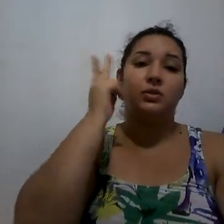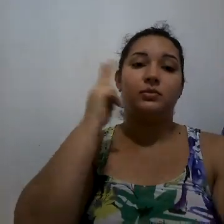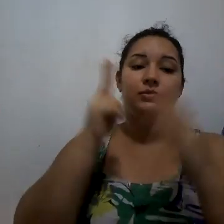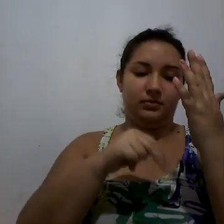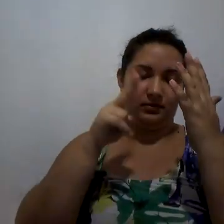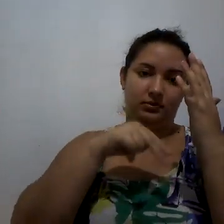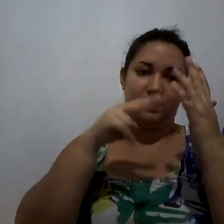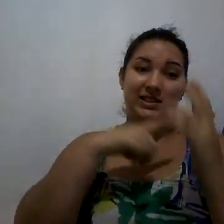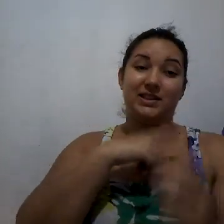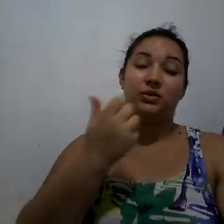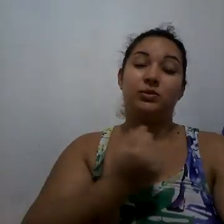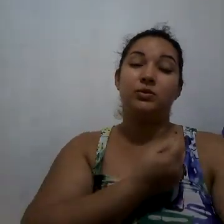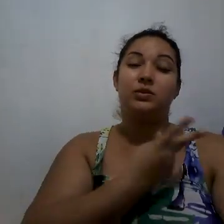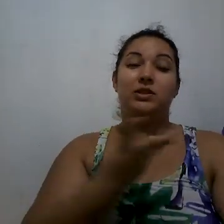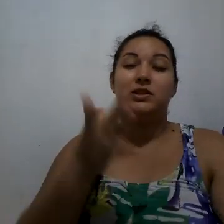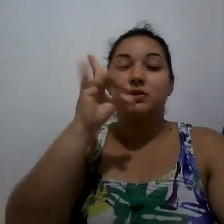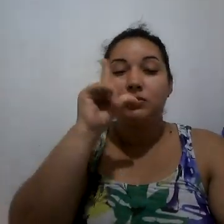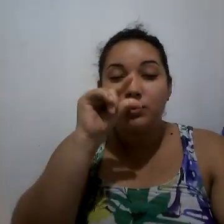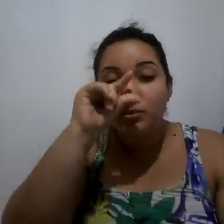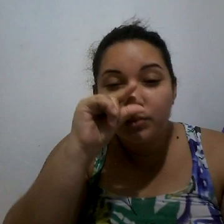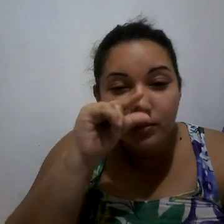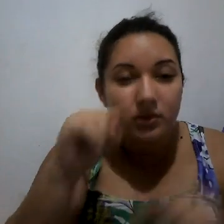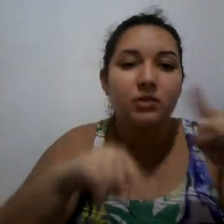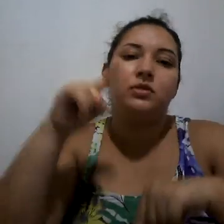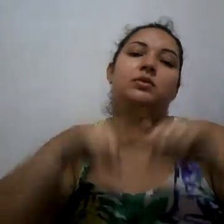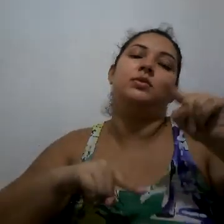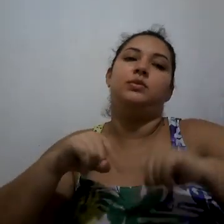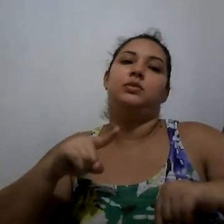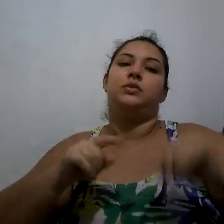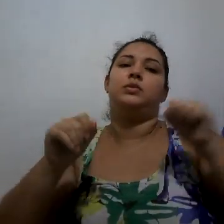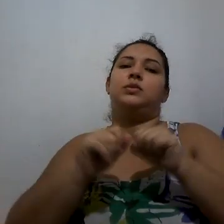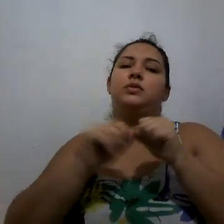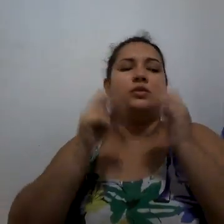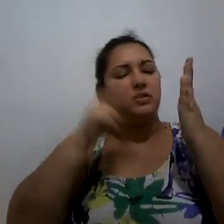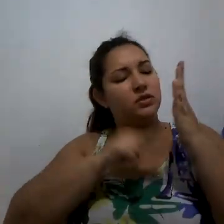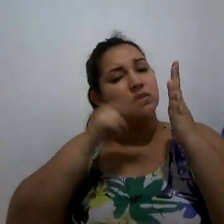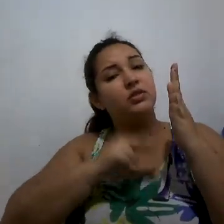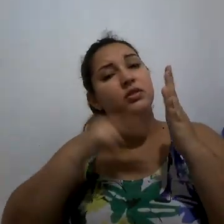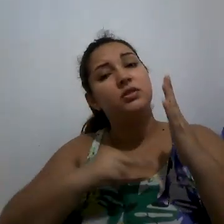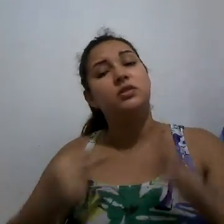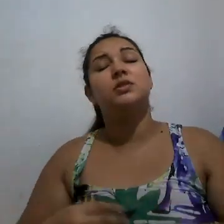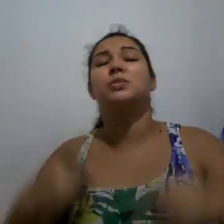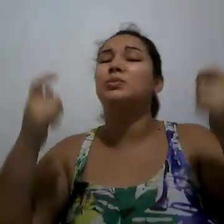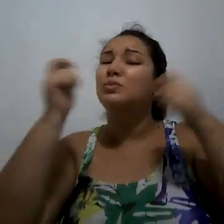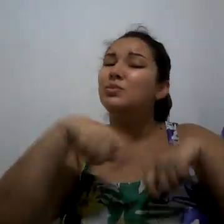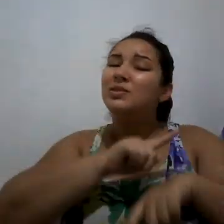utiliza uma quantidade muito pequena de material para estar fazendo essa análise. Não precisa dar uma quantidade muito grande. Você pega